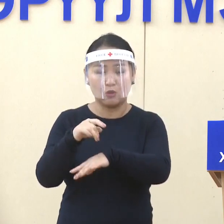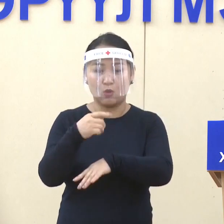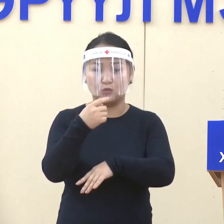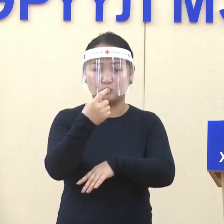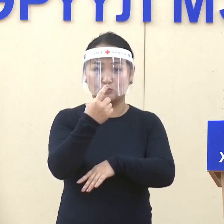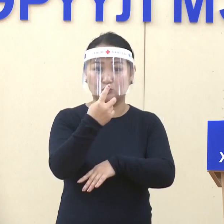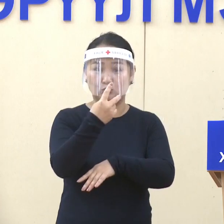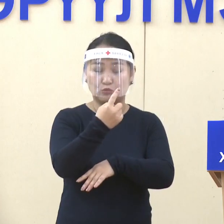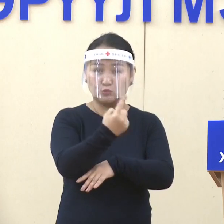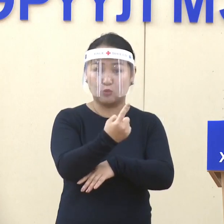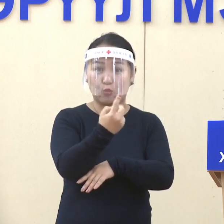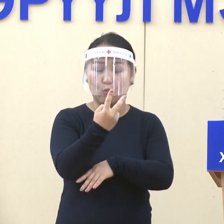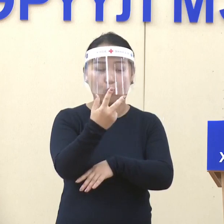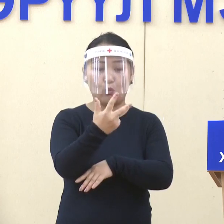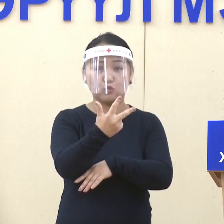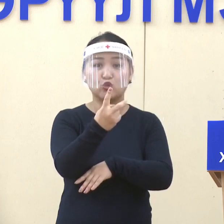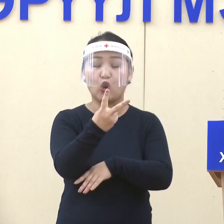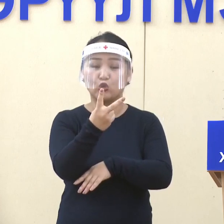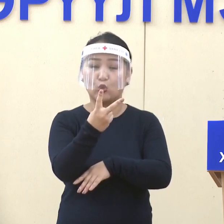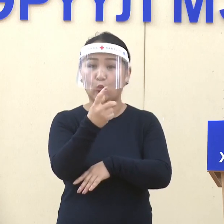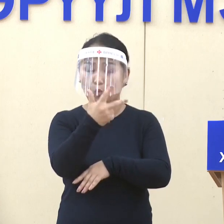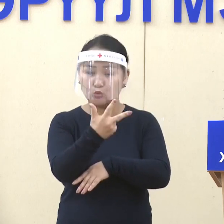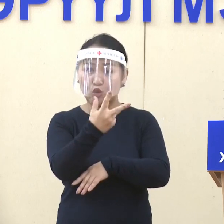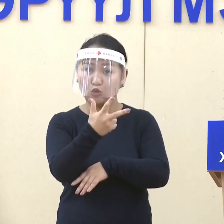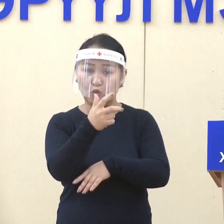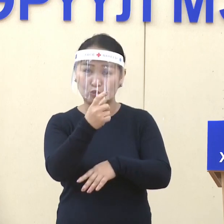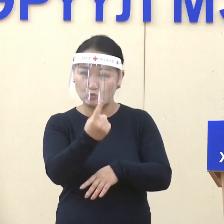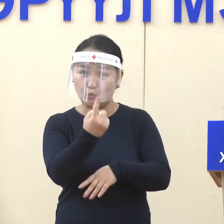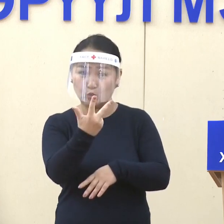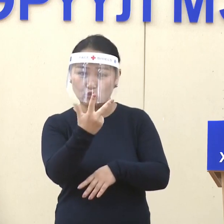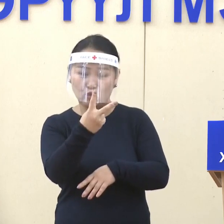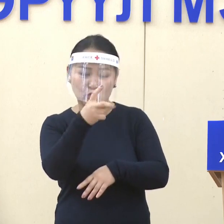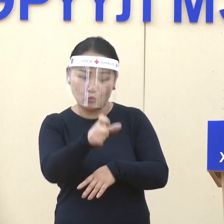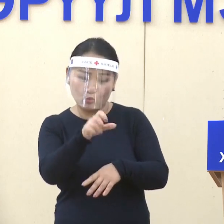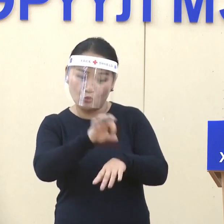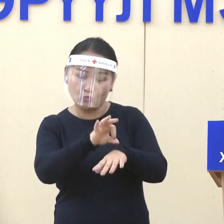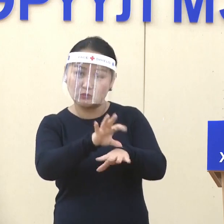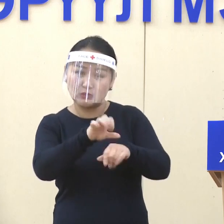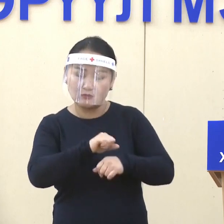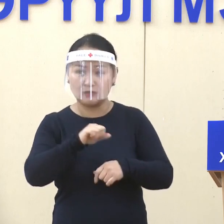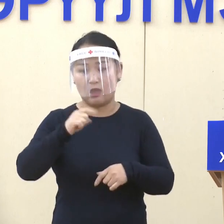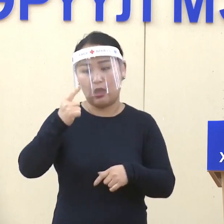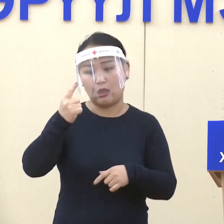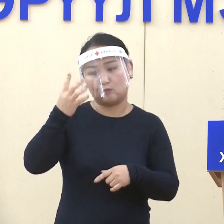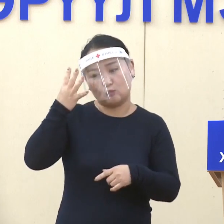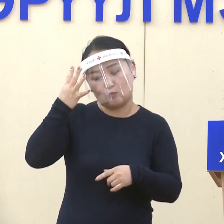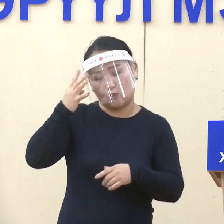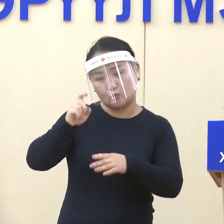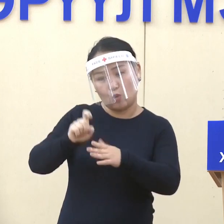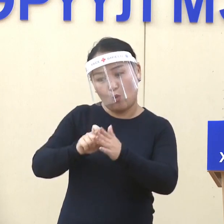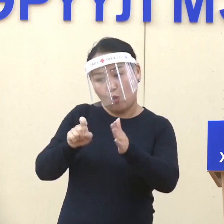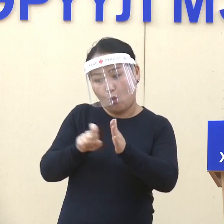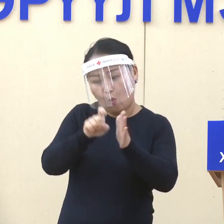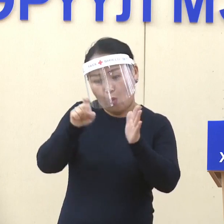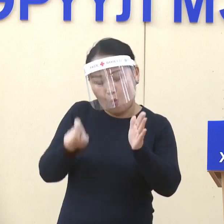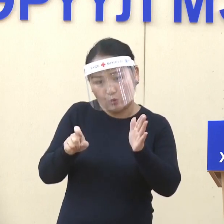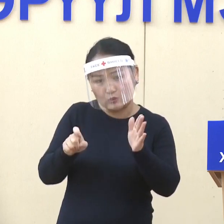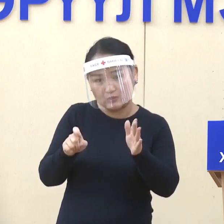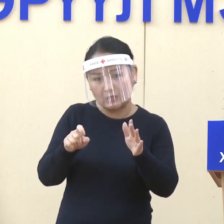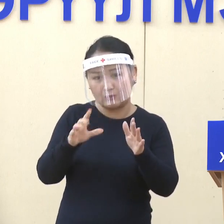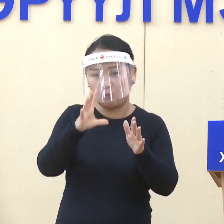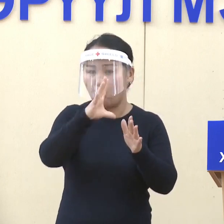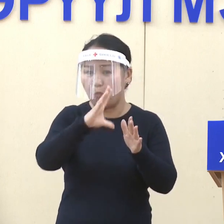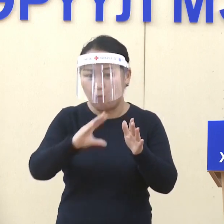авч авсан өвчлөл сүүлийн 14 хоногийн хугацаанд уухгүй эрчтэй одоо нэмэгдэж байгаа